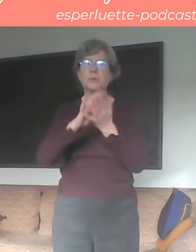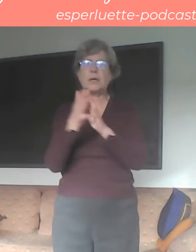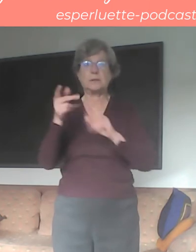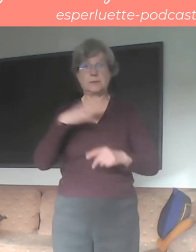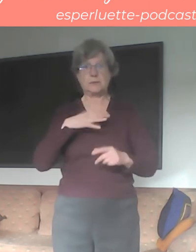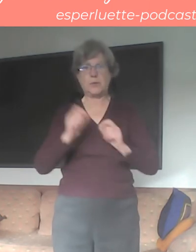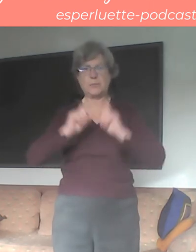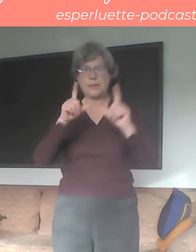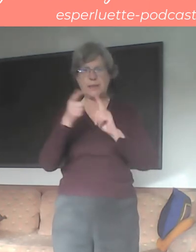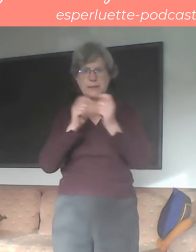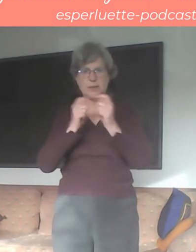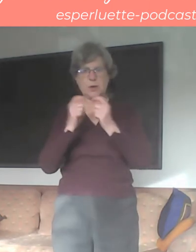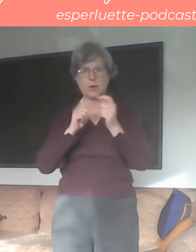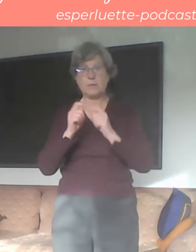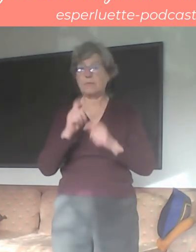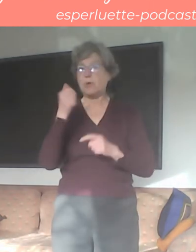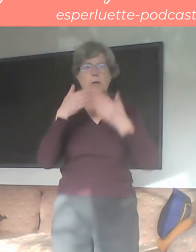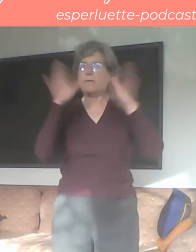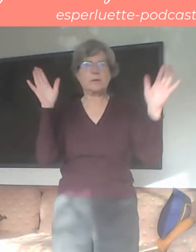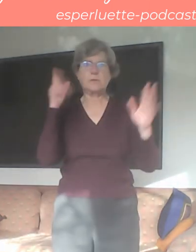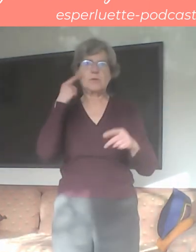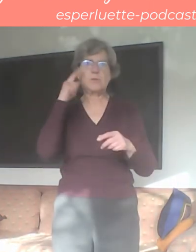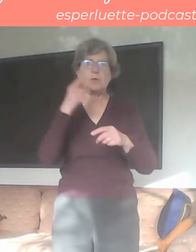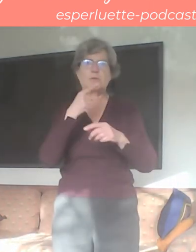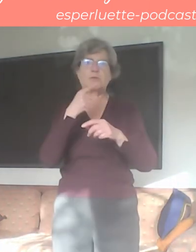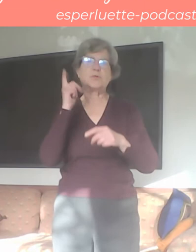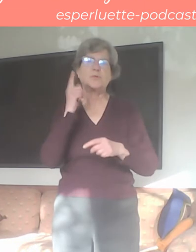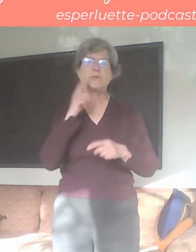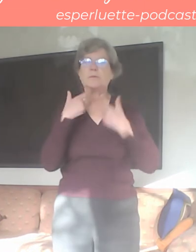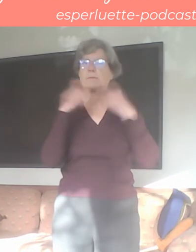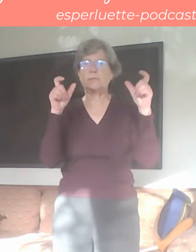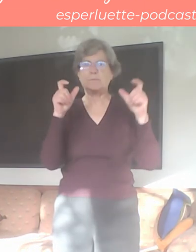mois ou même plus jeune. Ce qui se comprend au niveau